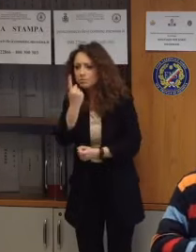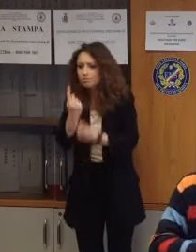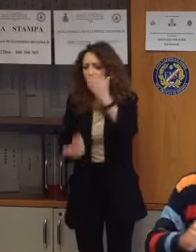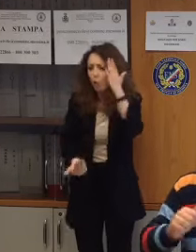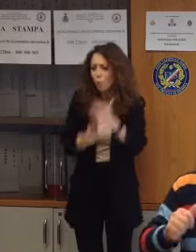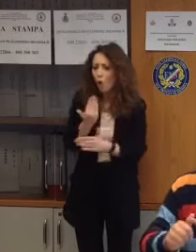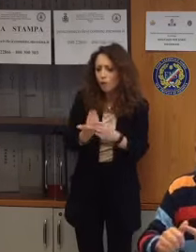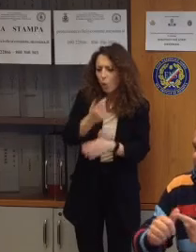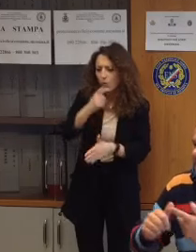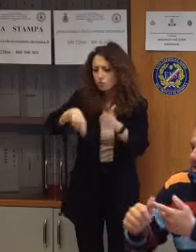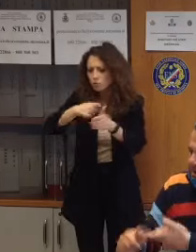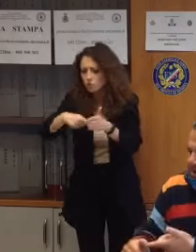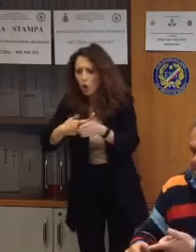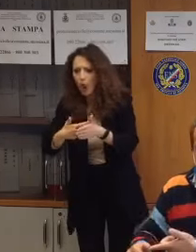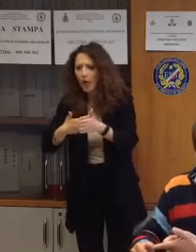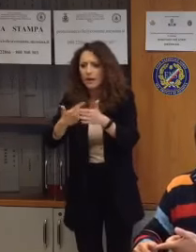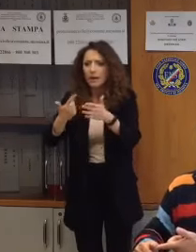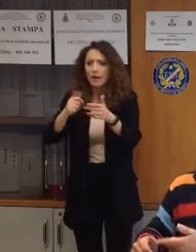circolari, ci modifica